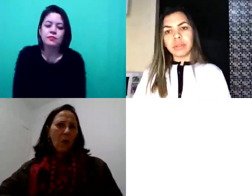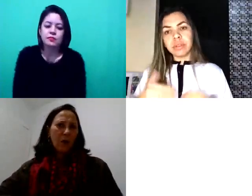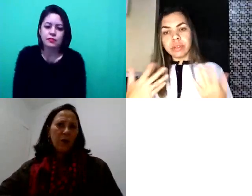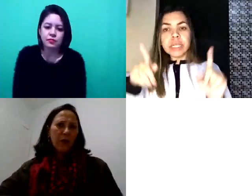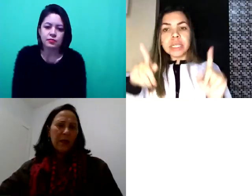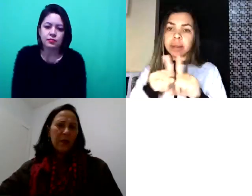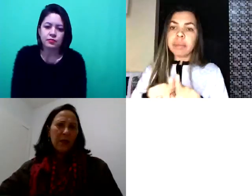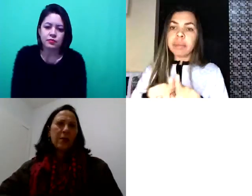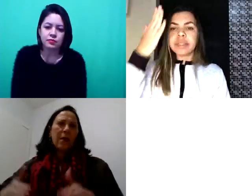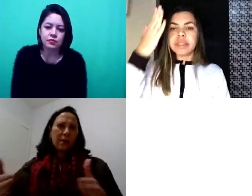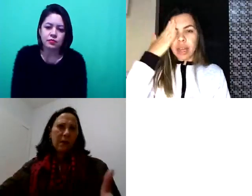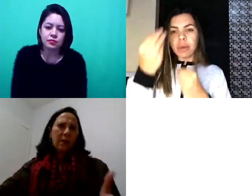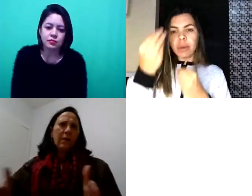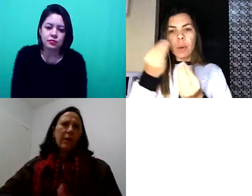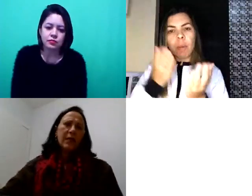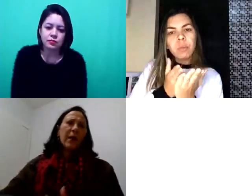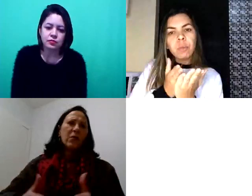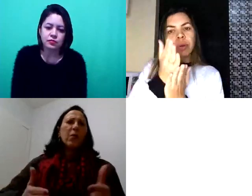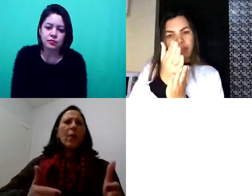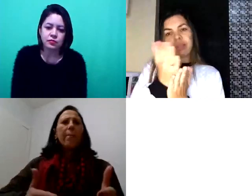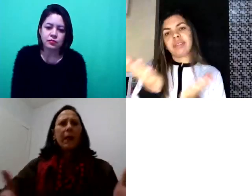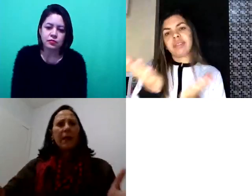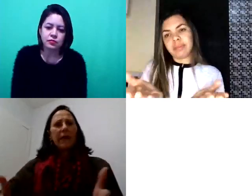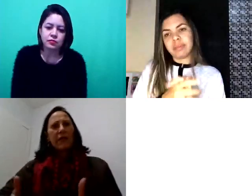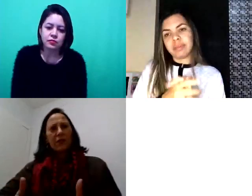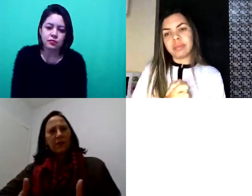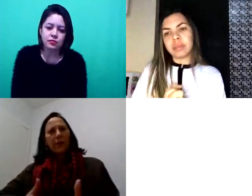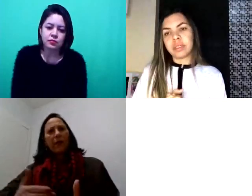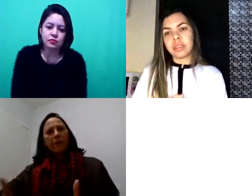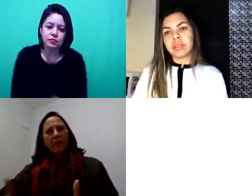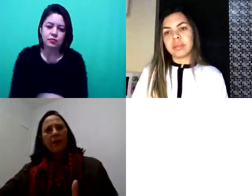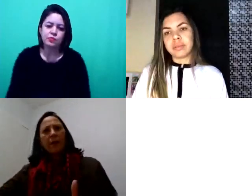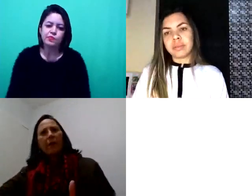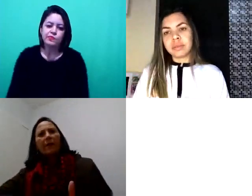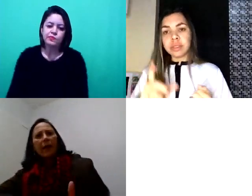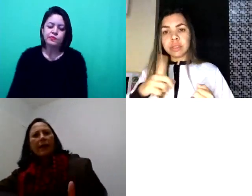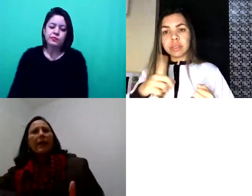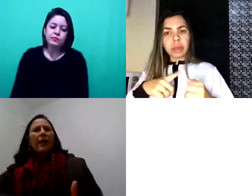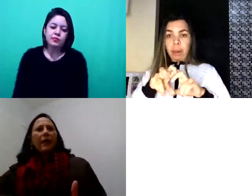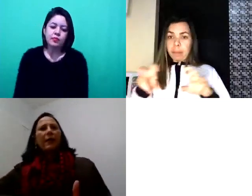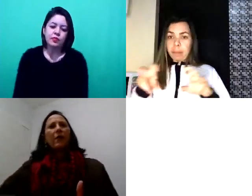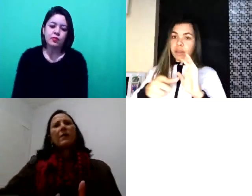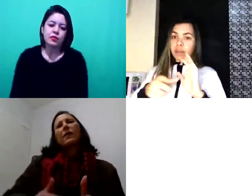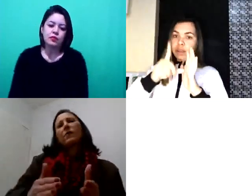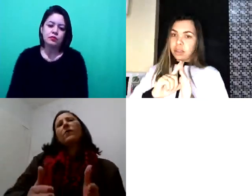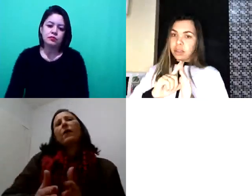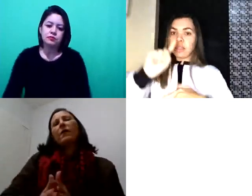são ótimos orientadores, né? Eles passam por uma banca avaliativa para vir para orientar, né? Então, assim, isso eu quero que